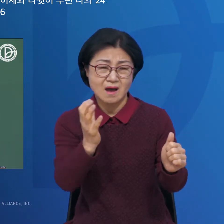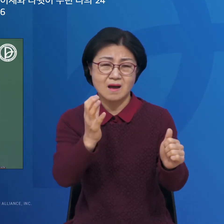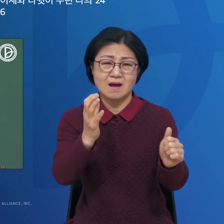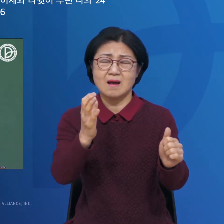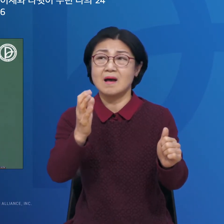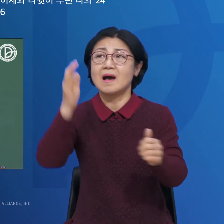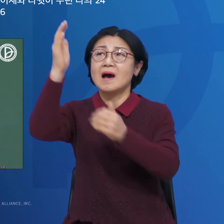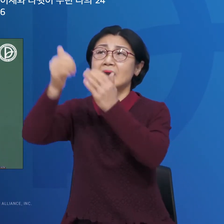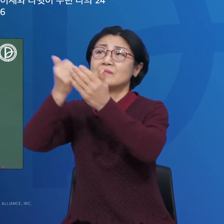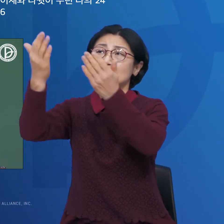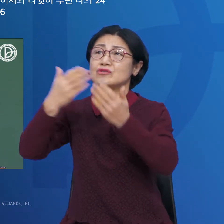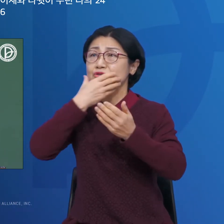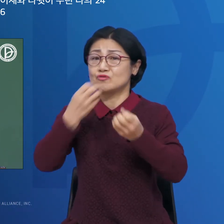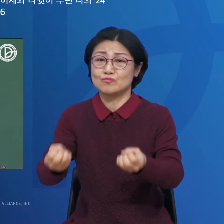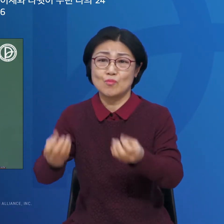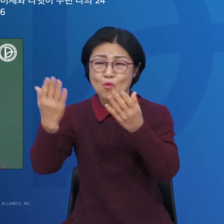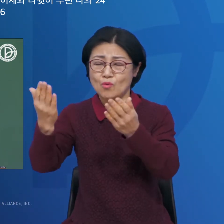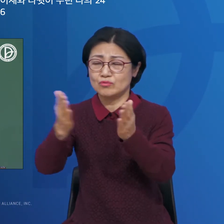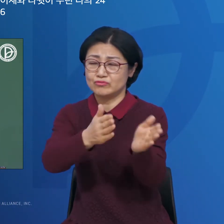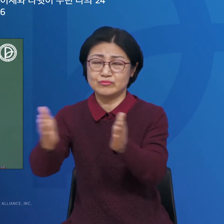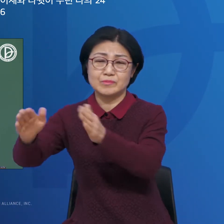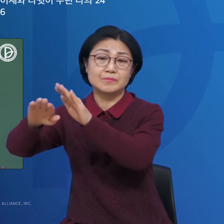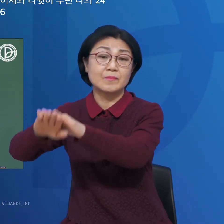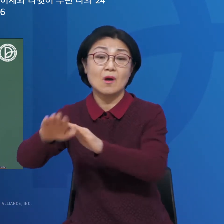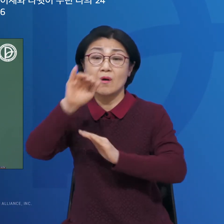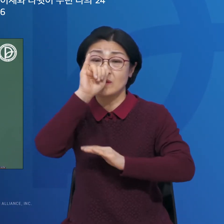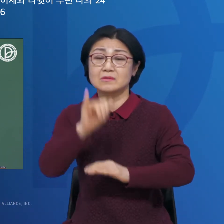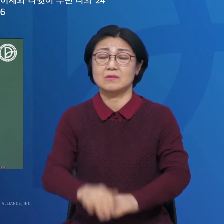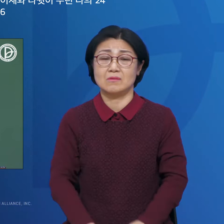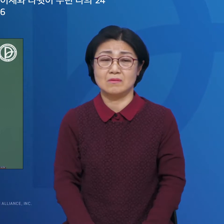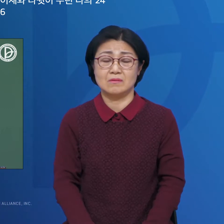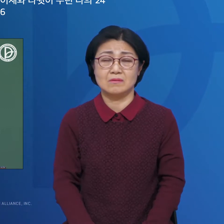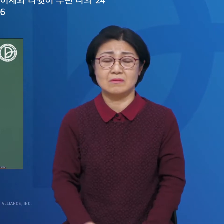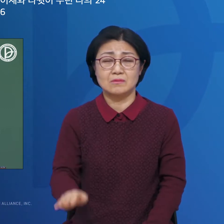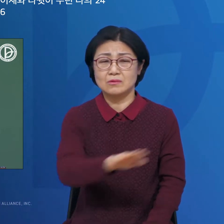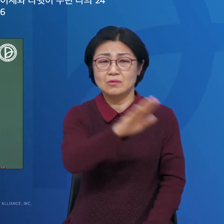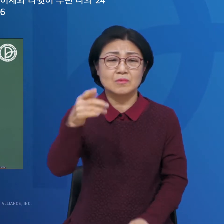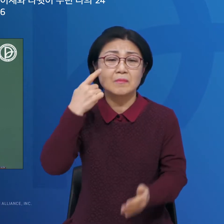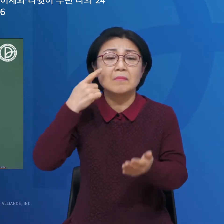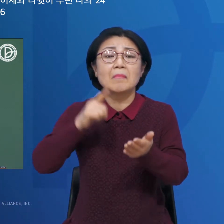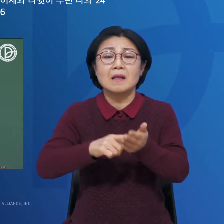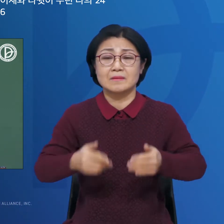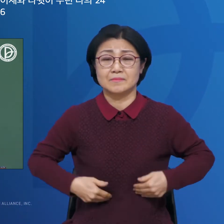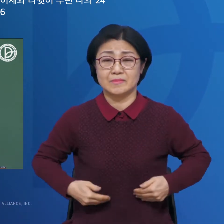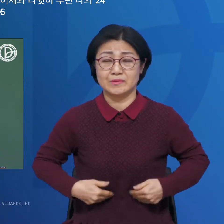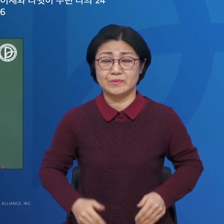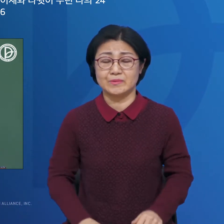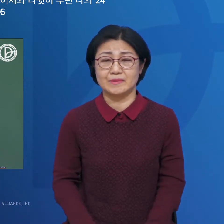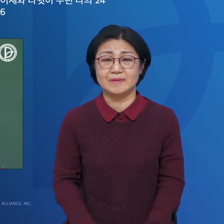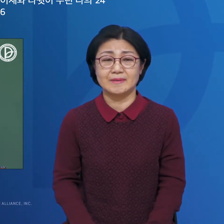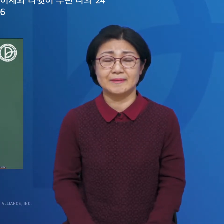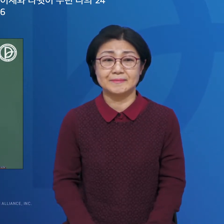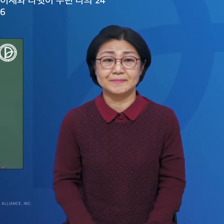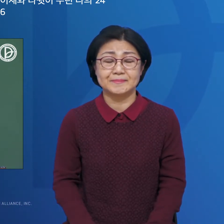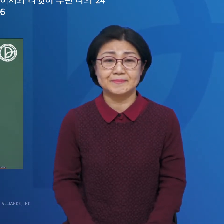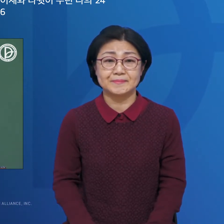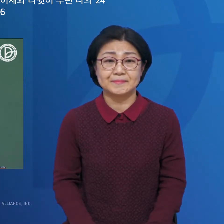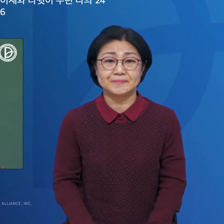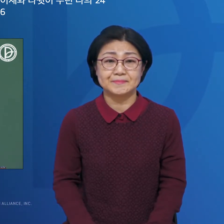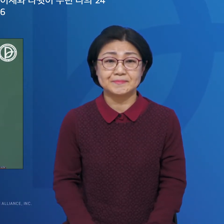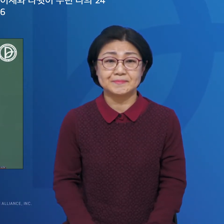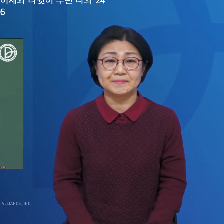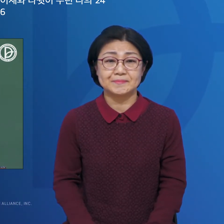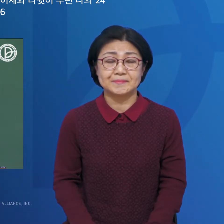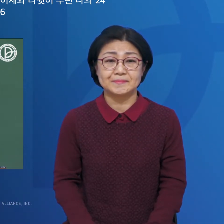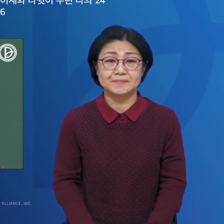already prepared these blessings for you, even in the midst of 그리고 disasters. 찾는 겁니다. And we're discovering this. 그런데 중요한 거는 나는 지금 어려움이 완 것